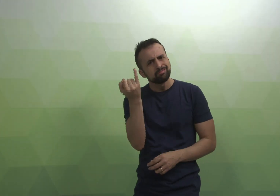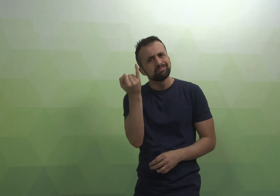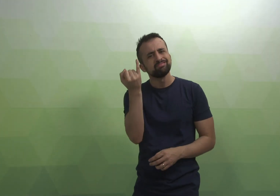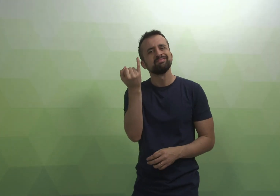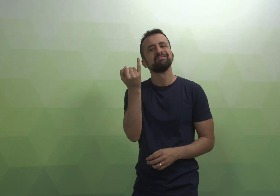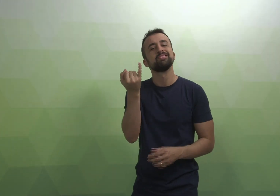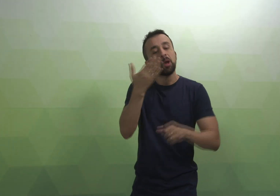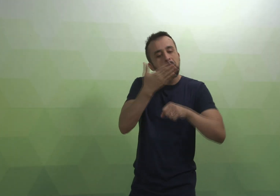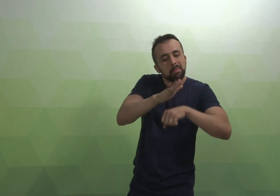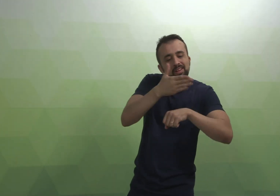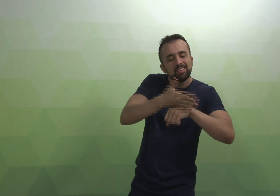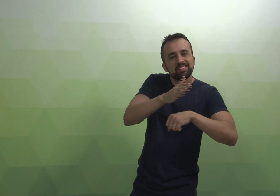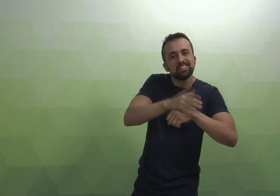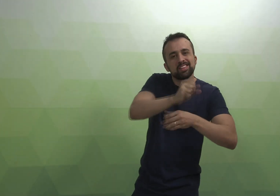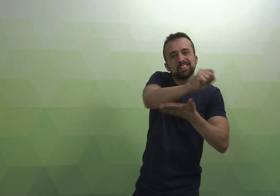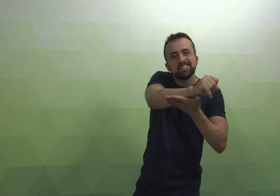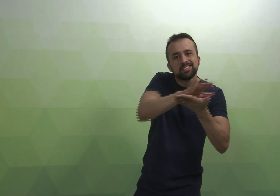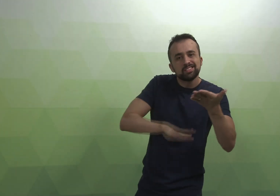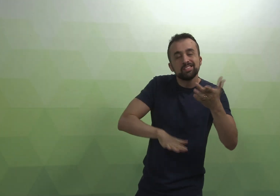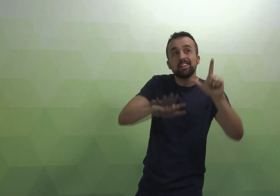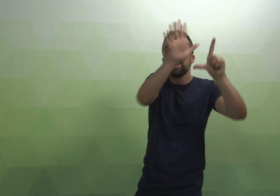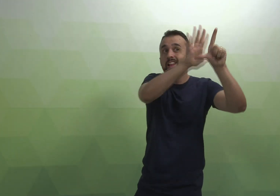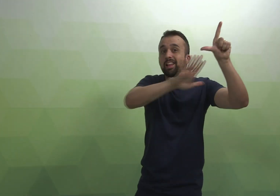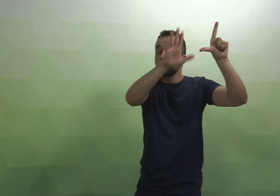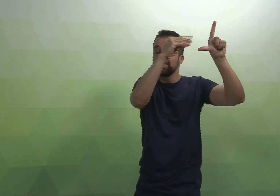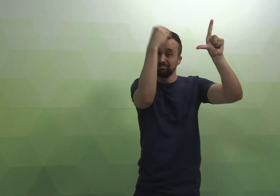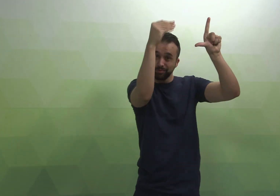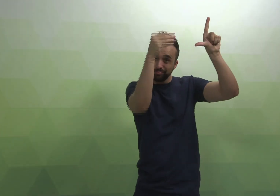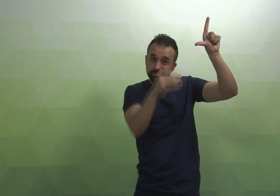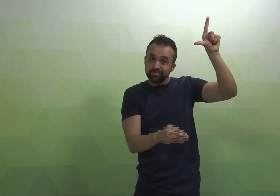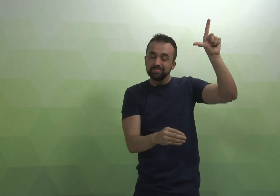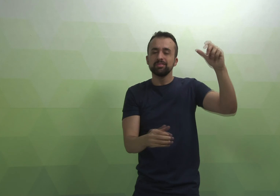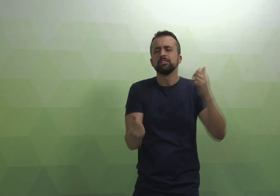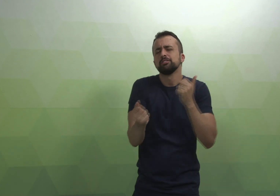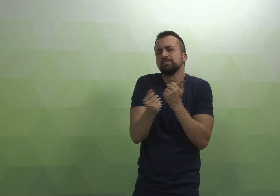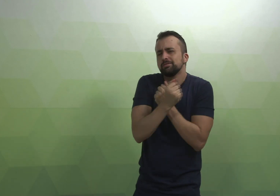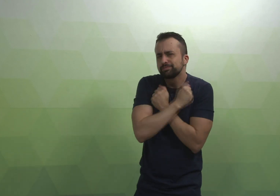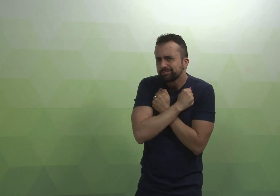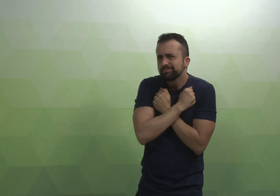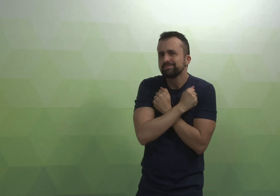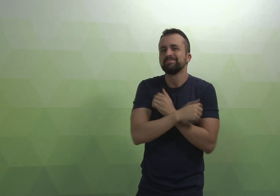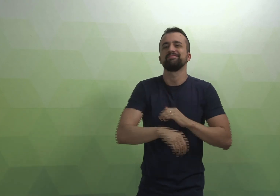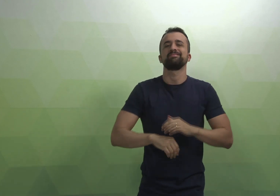Aproveitem, pessoal, e pratiquem com as atividades na nossa sala virtual. Forte abraço!